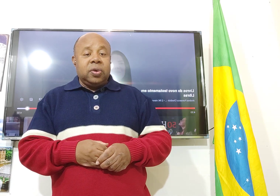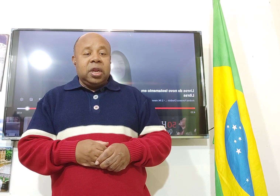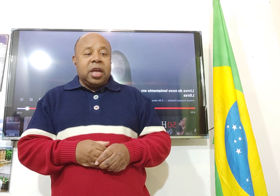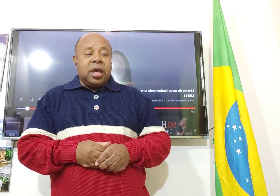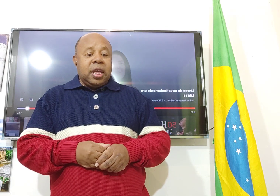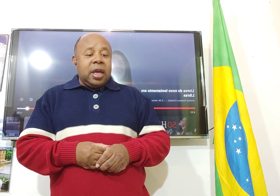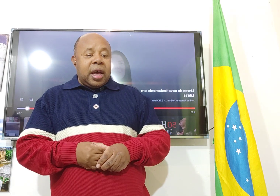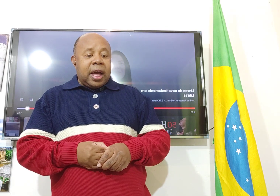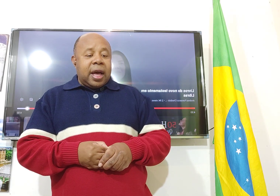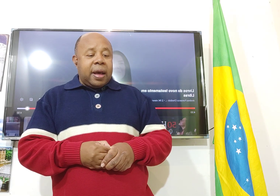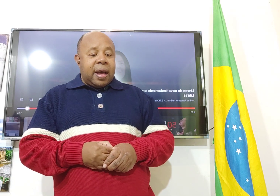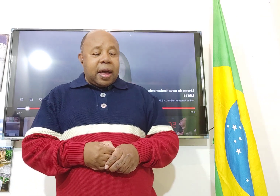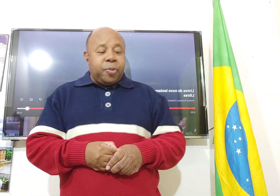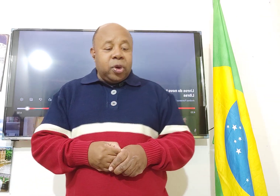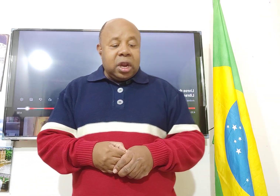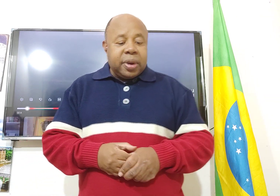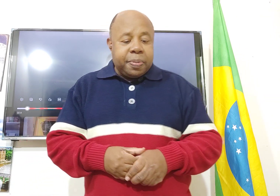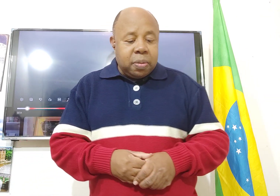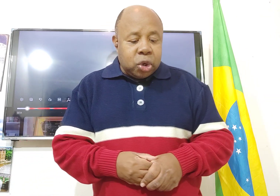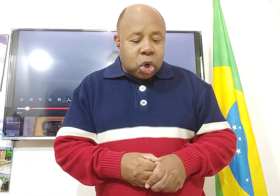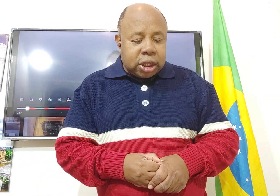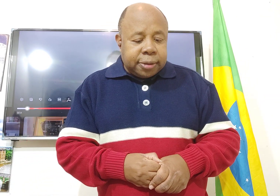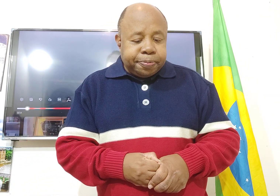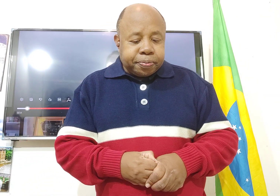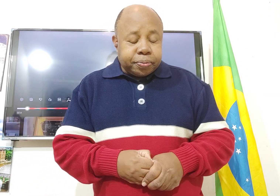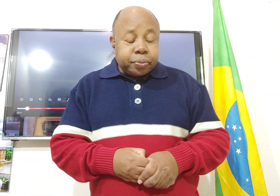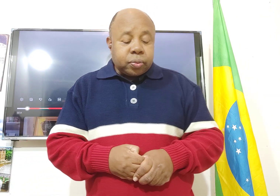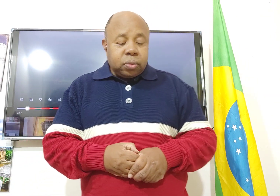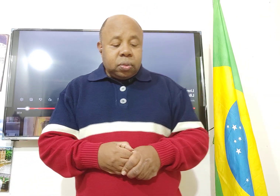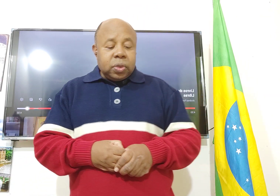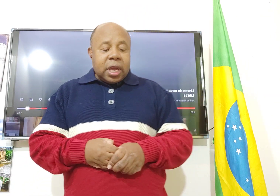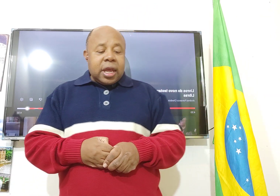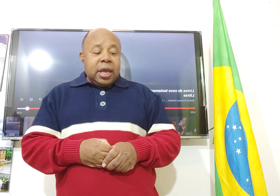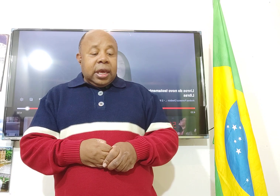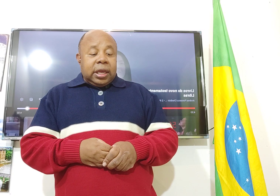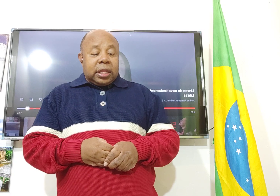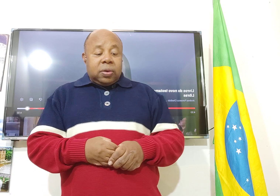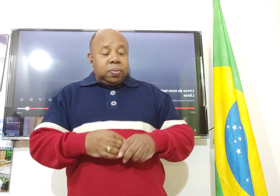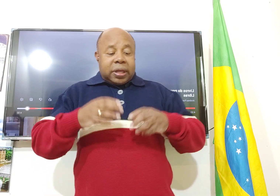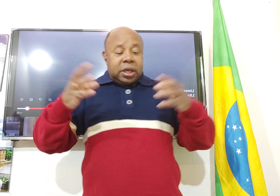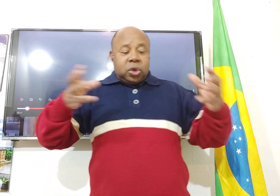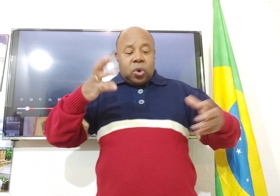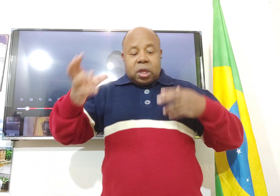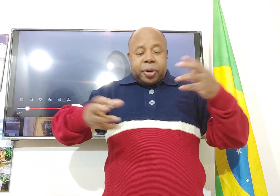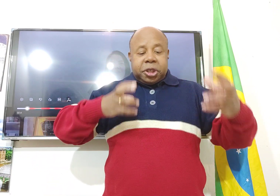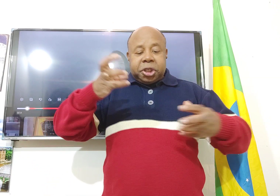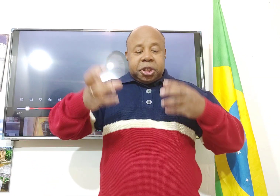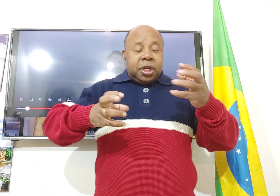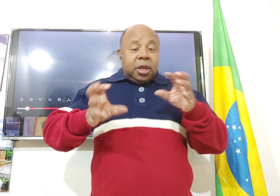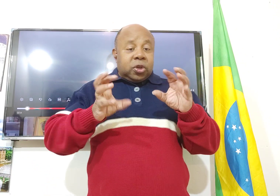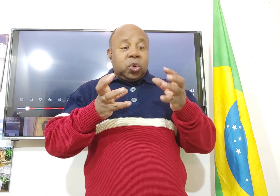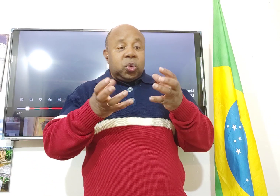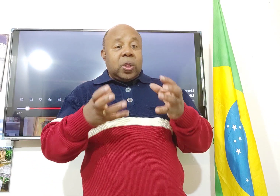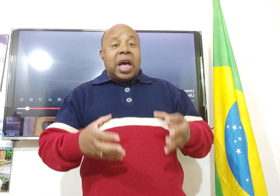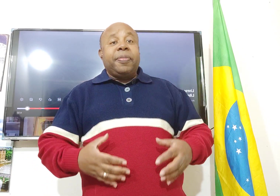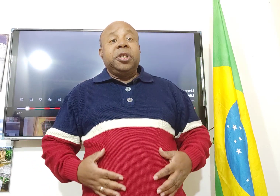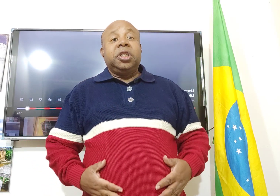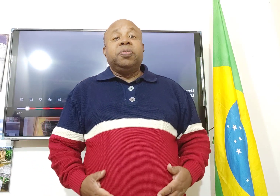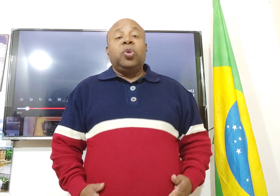ali o programa da PIBJ, né? Então, bastante coisas para a gente estruturar, para a gente